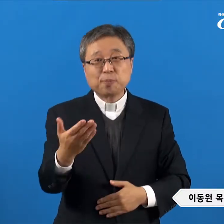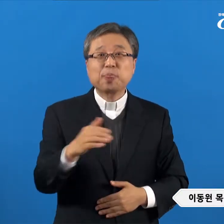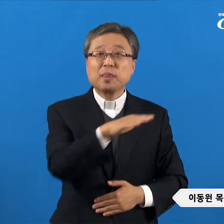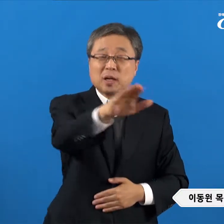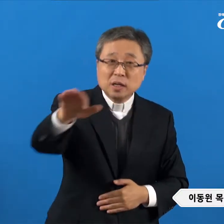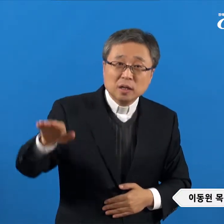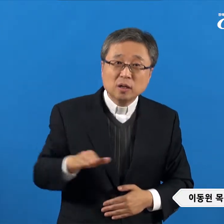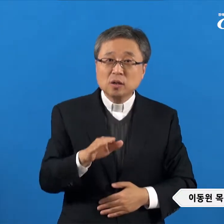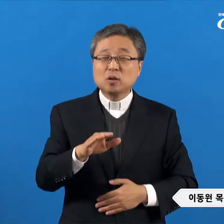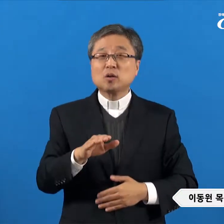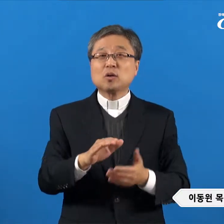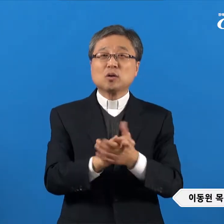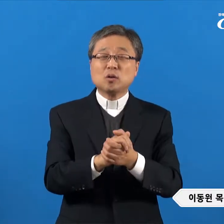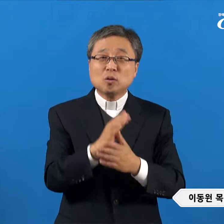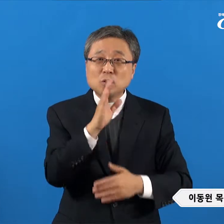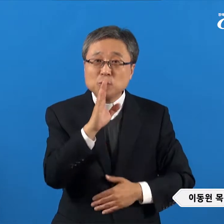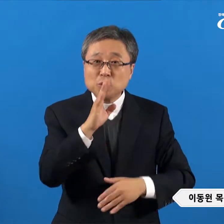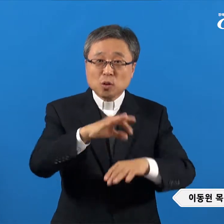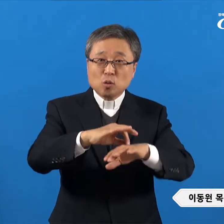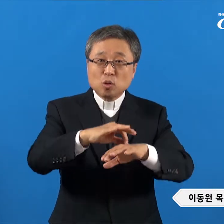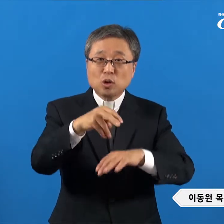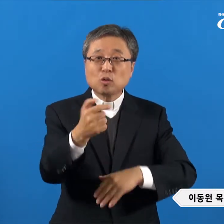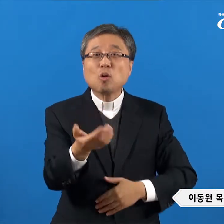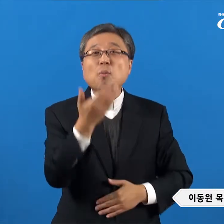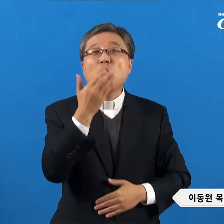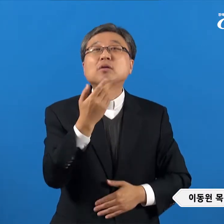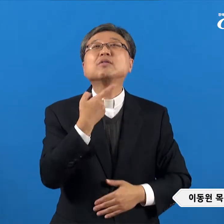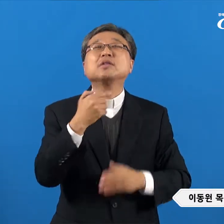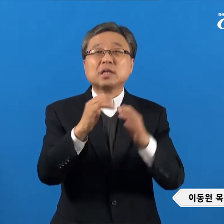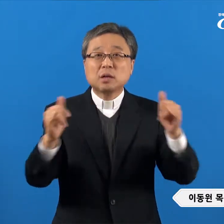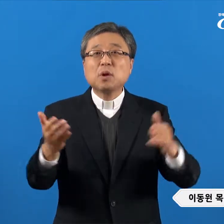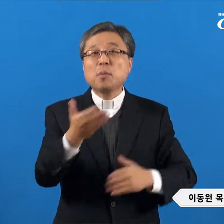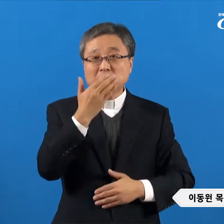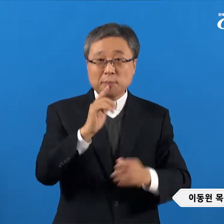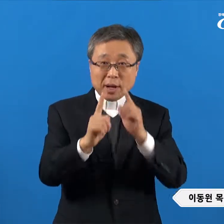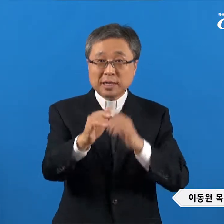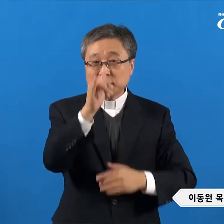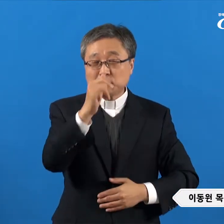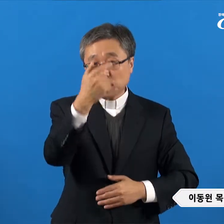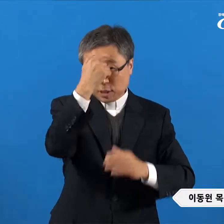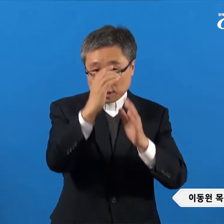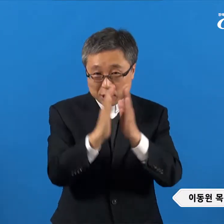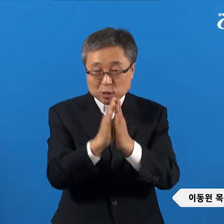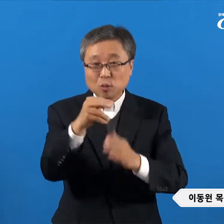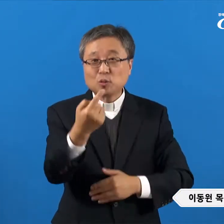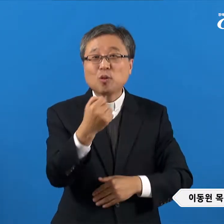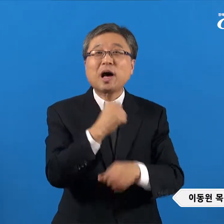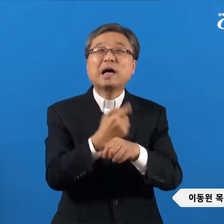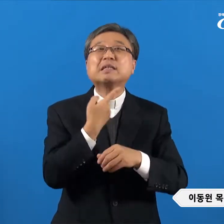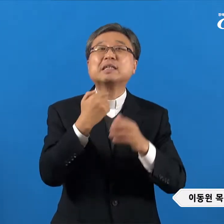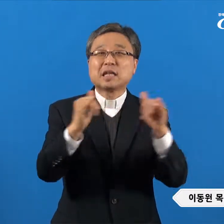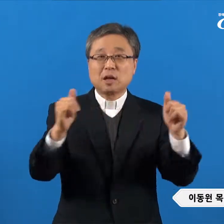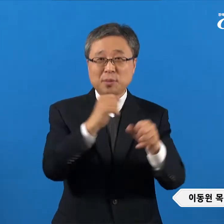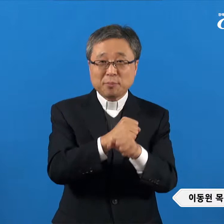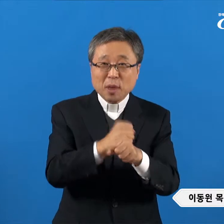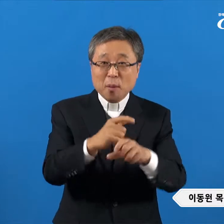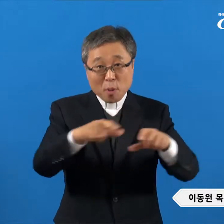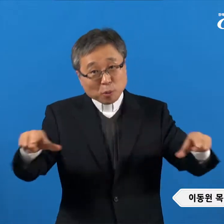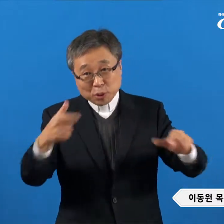우리가 고기도 먹던 사람이 먹는다라는 말이 있는데 기도도 하던 사람이 하는 거예요. 평소에 기도 안 하던